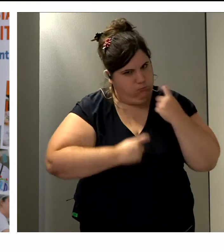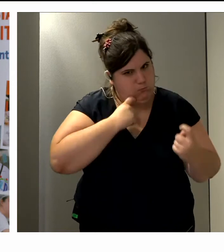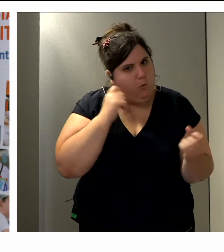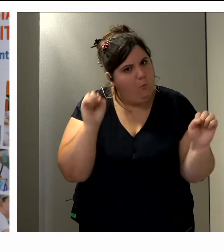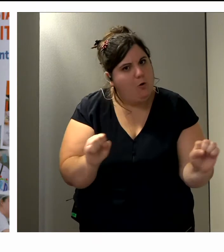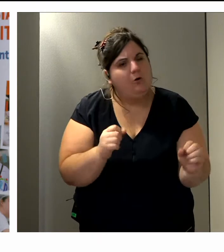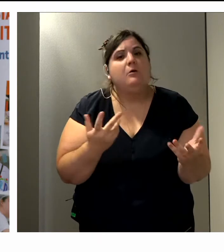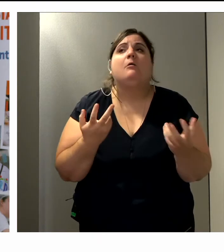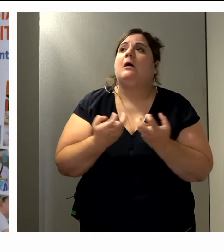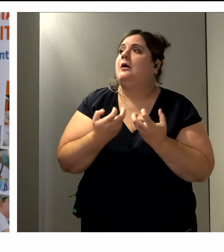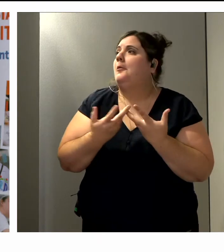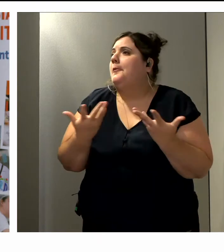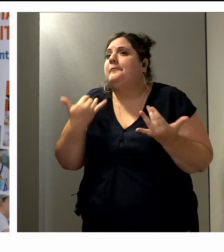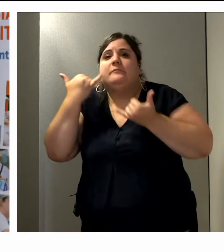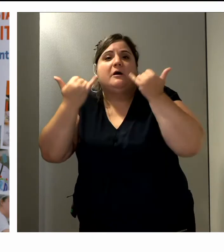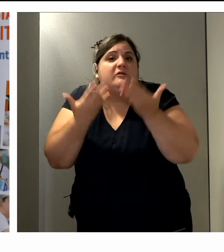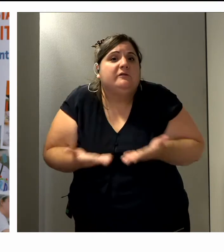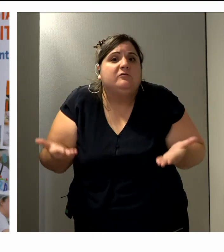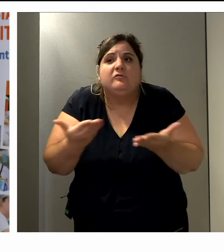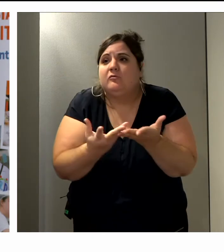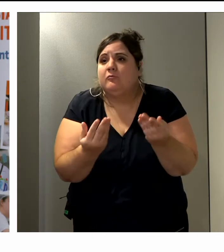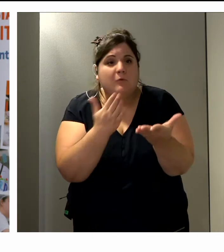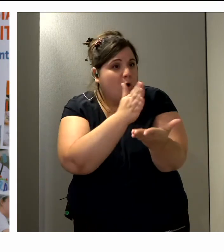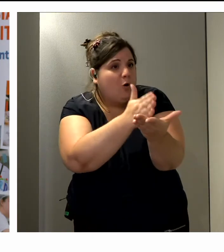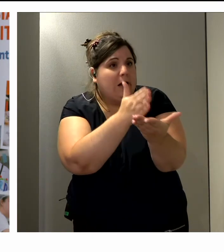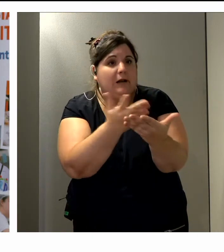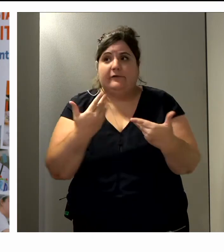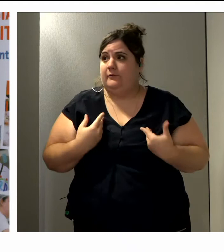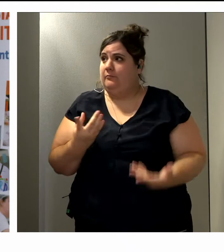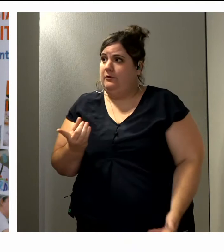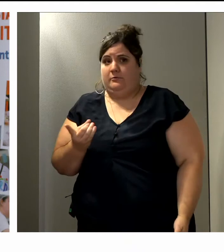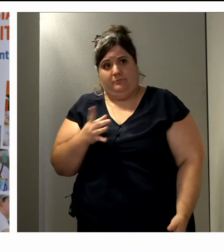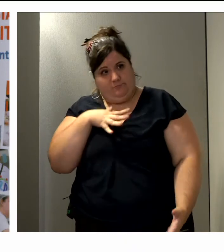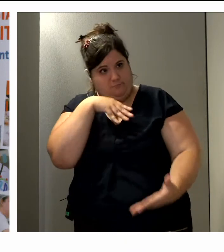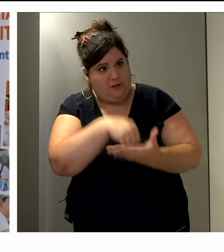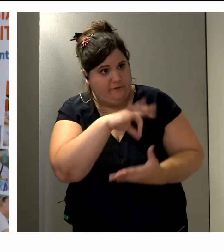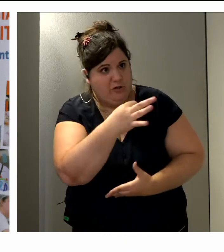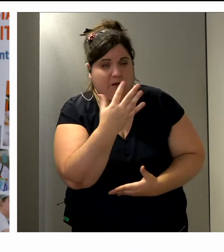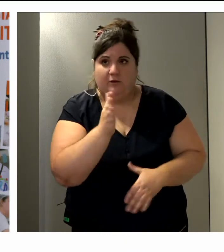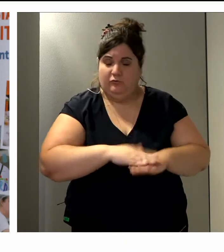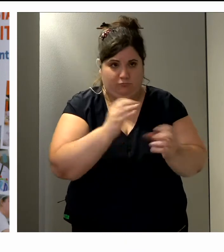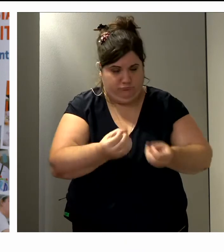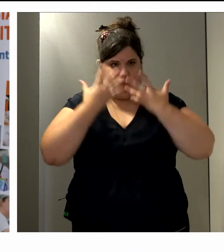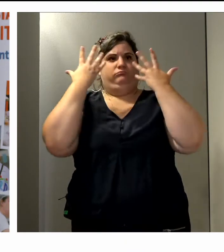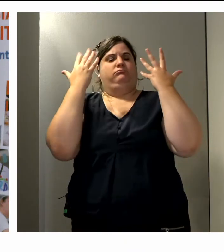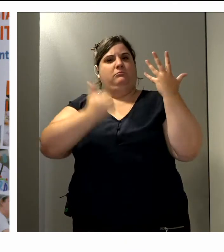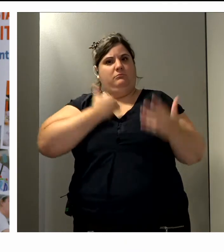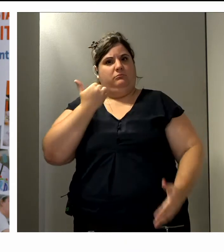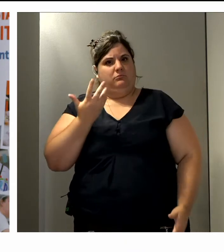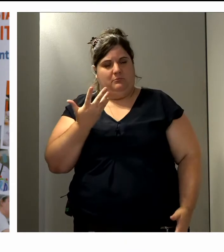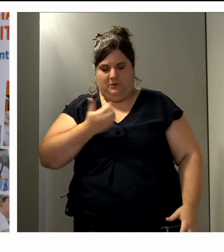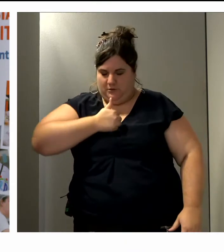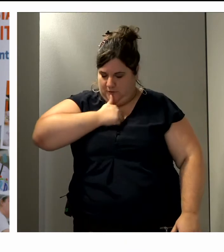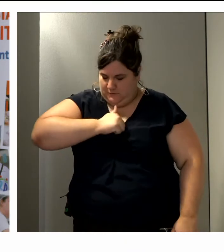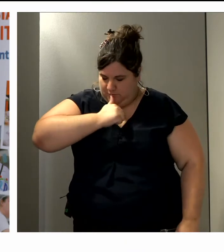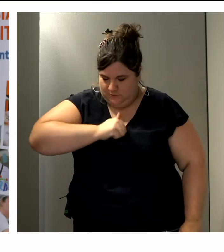inclus dans le système, dans la classe, mais alors débrouille-toi. Il faut faire